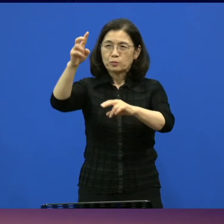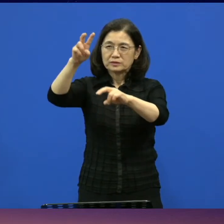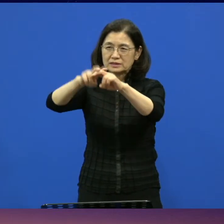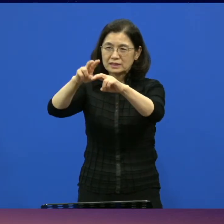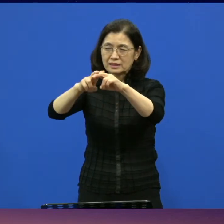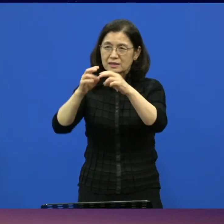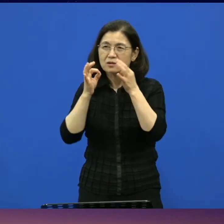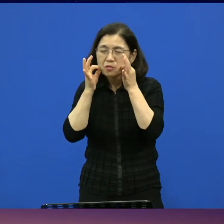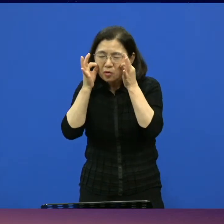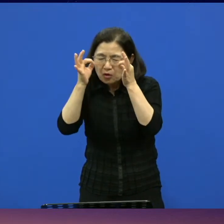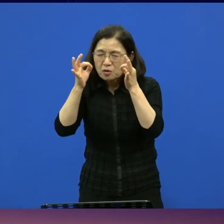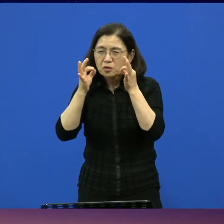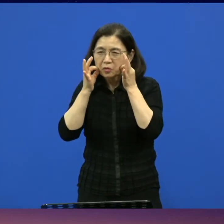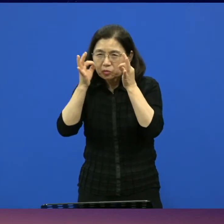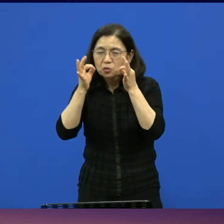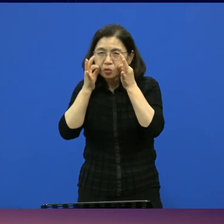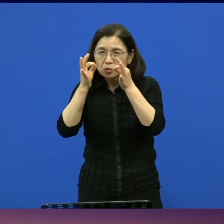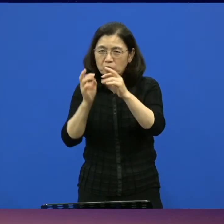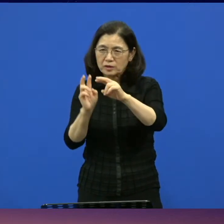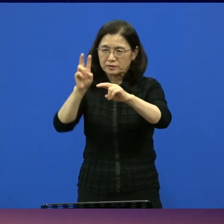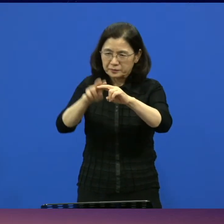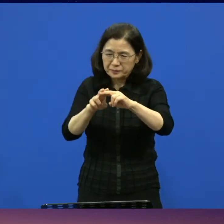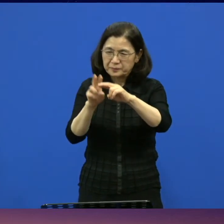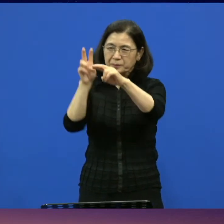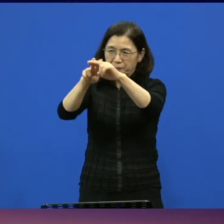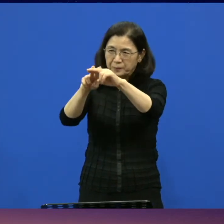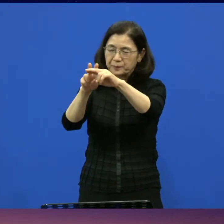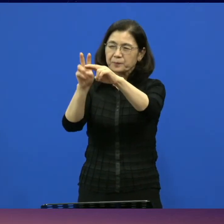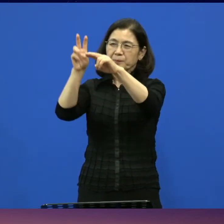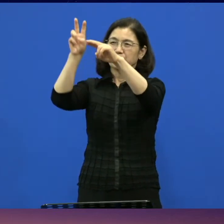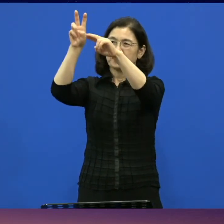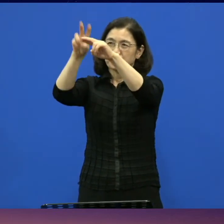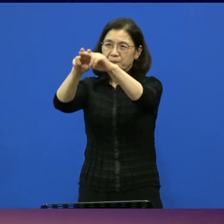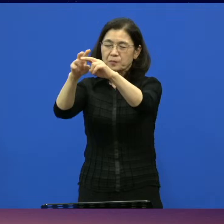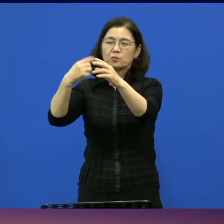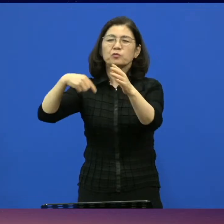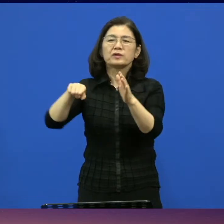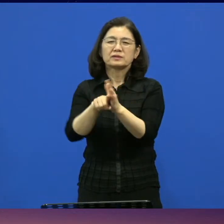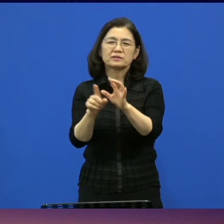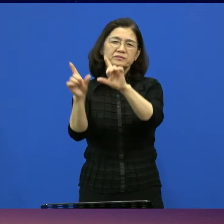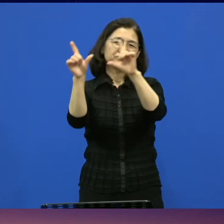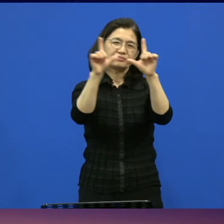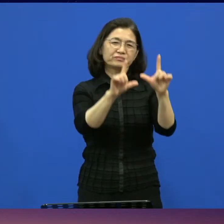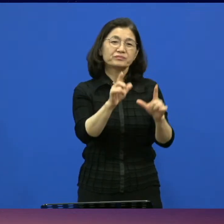자기를 높이려고 하는 것에 모든 걸 걸지고 살잖아요.